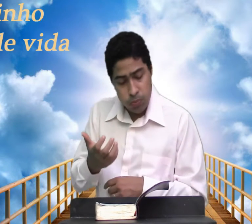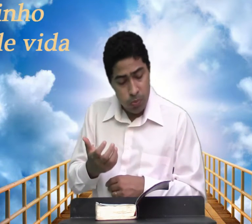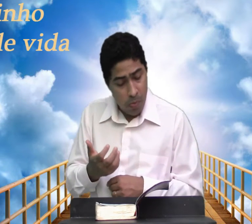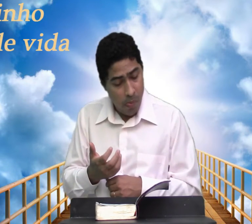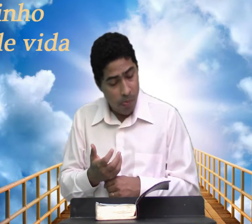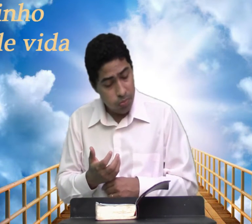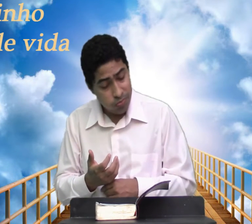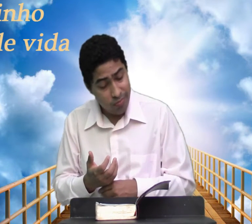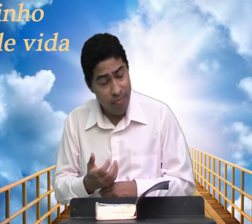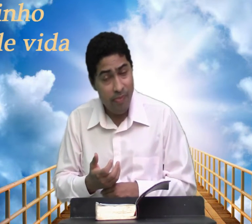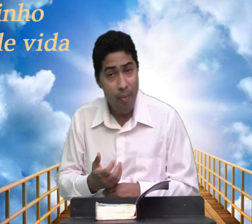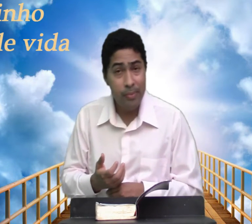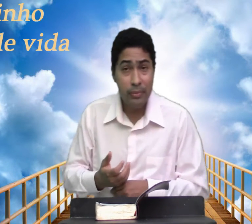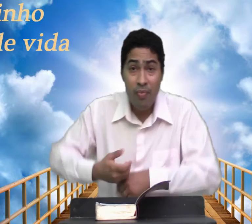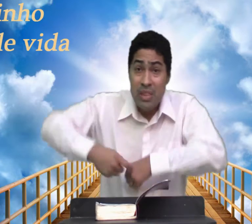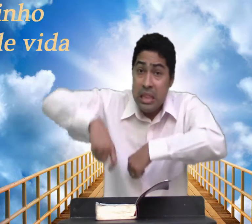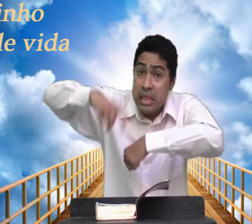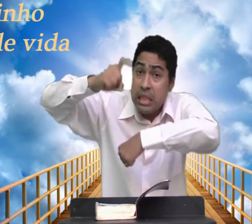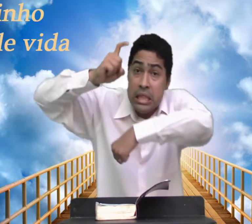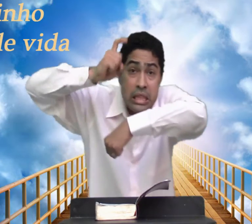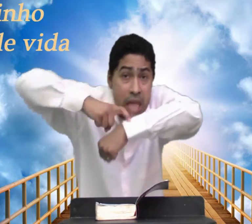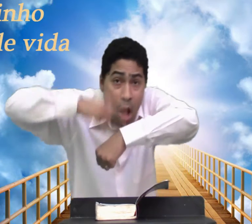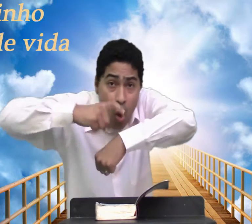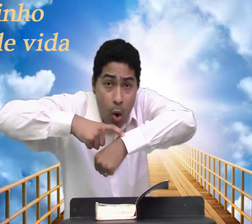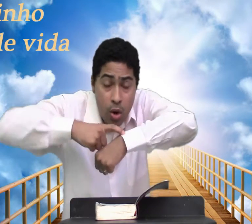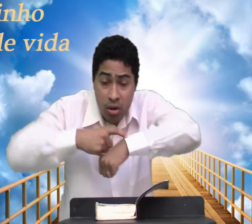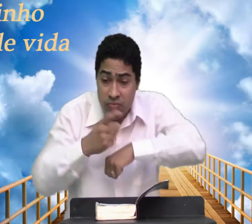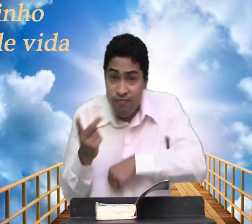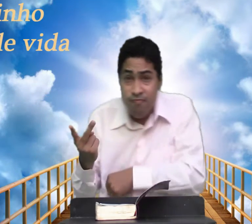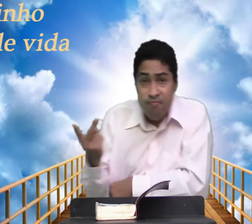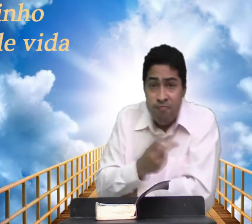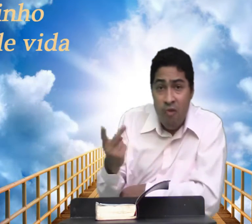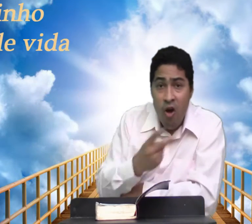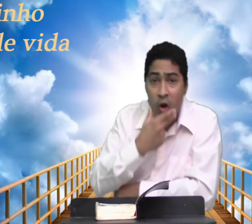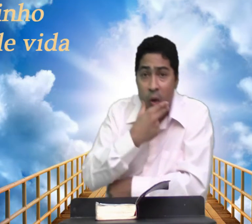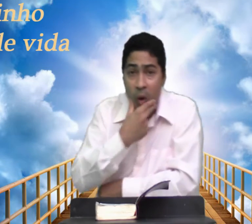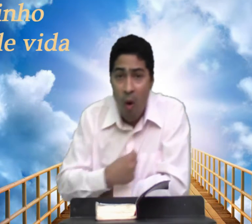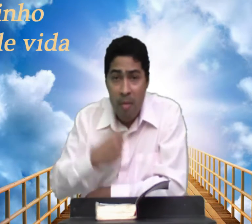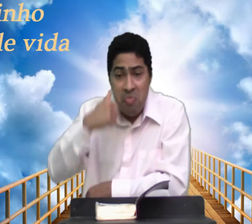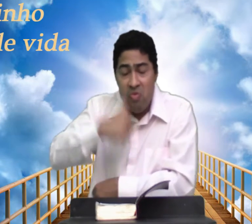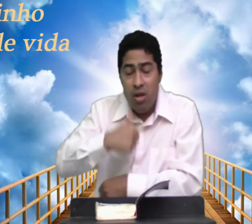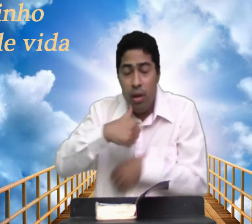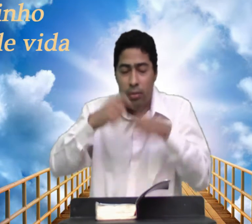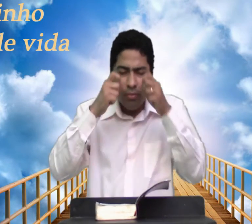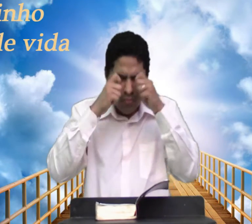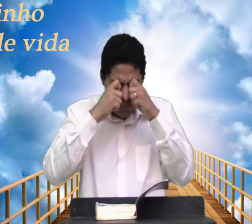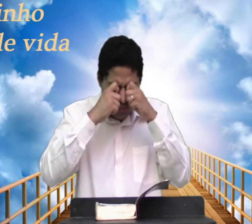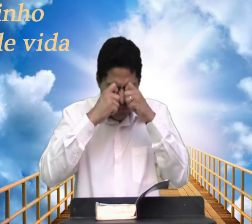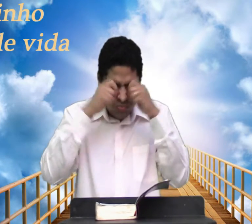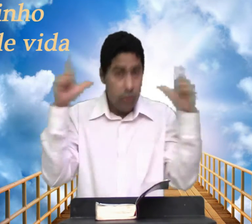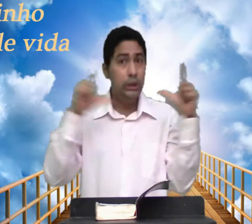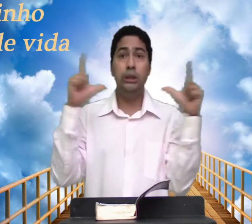Então, imediatamente os olhos de ambos se abriram e eles então olharam para